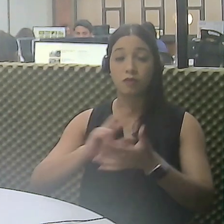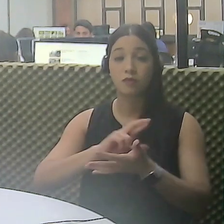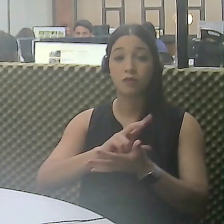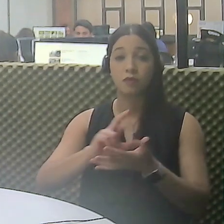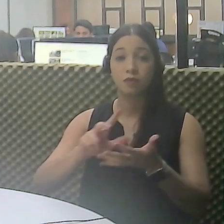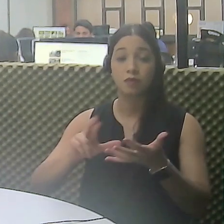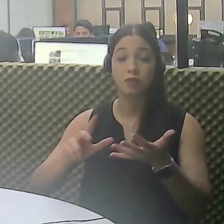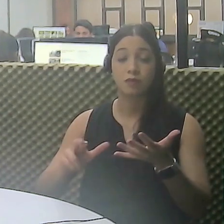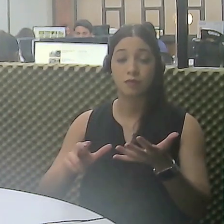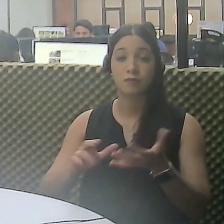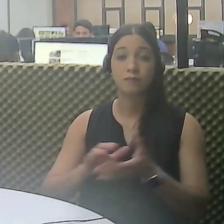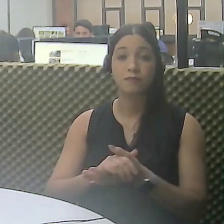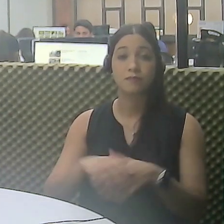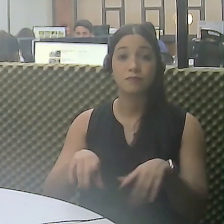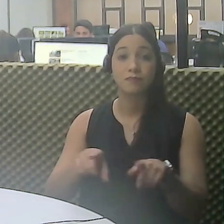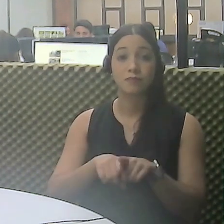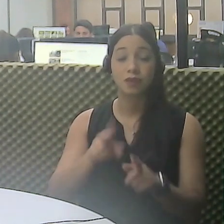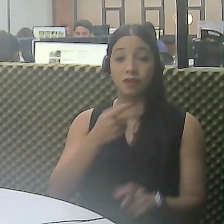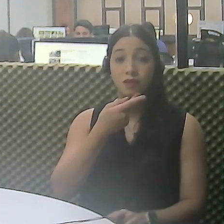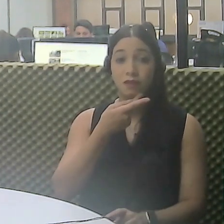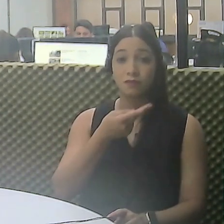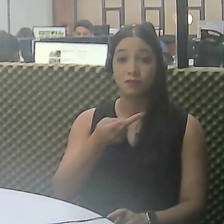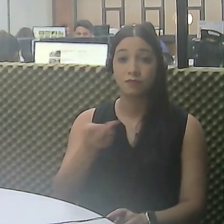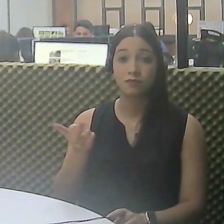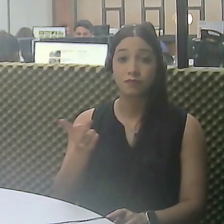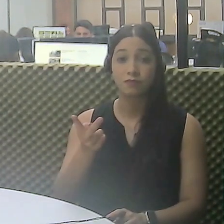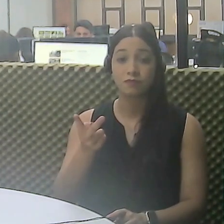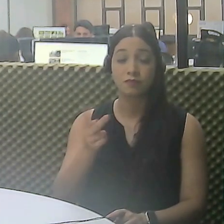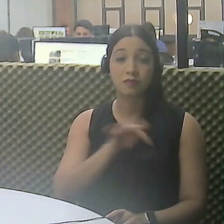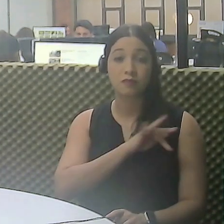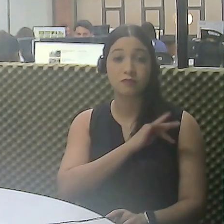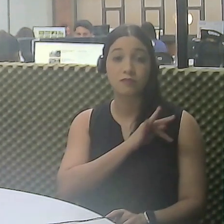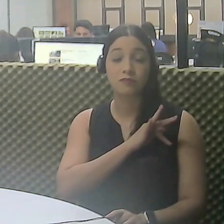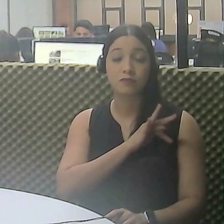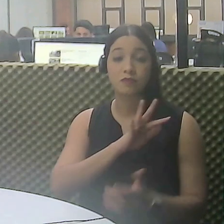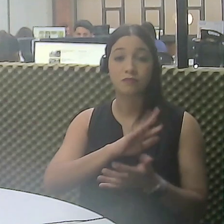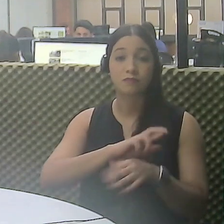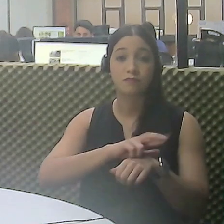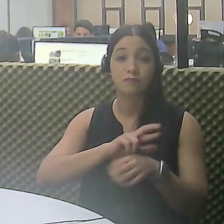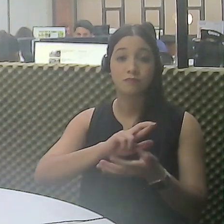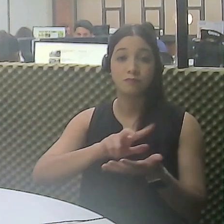de recicláveis, além de visita de agentes de endemias, entre outros.